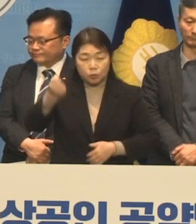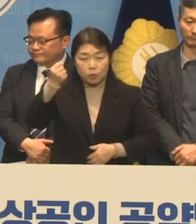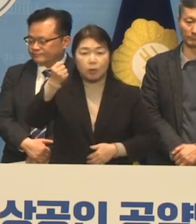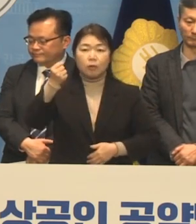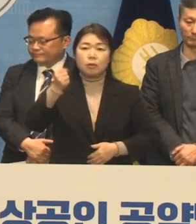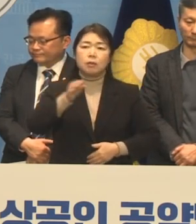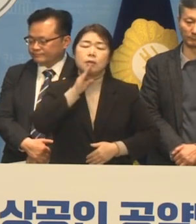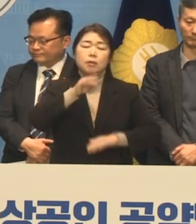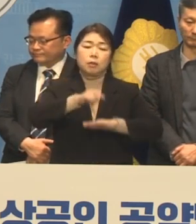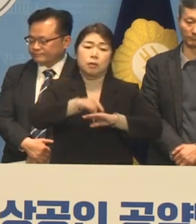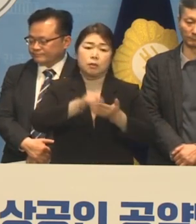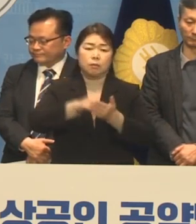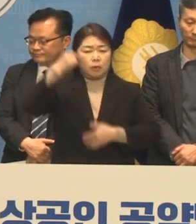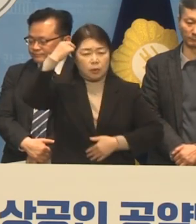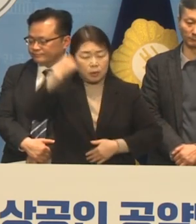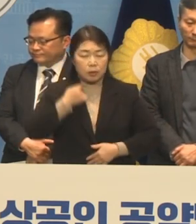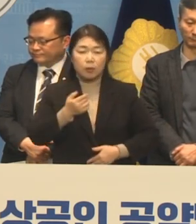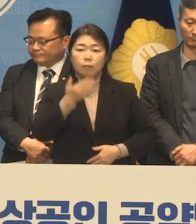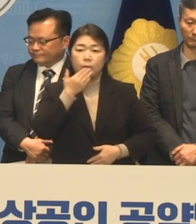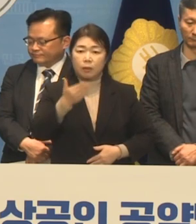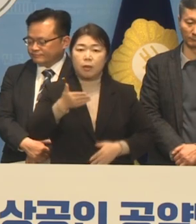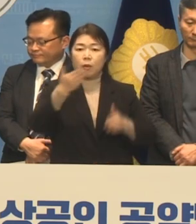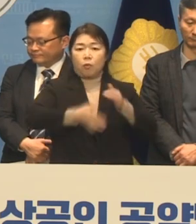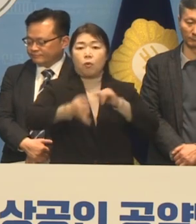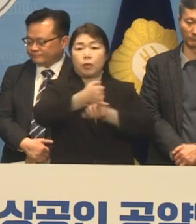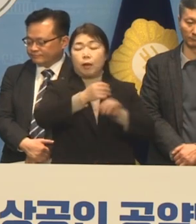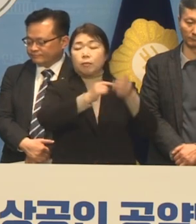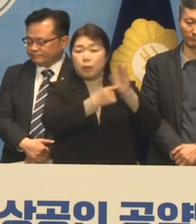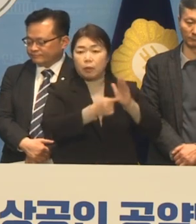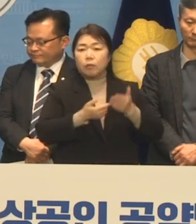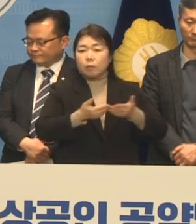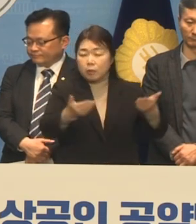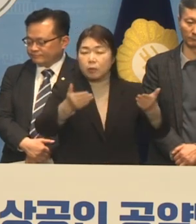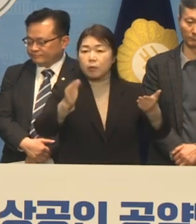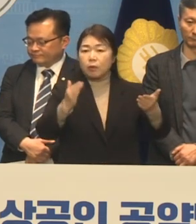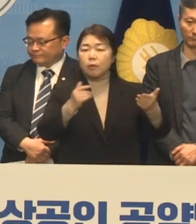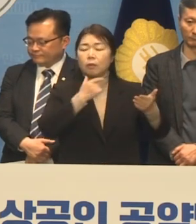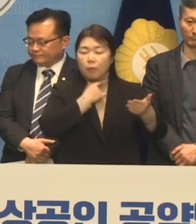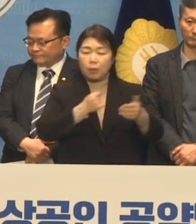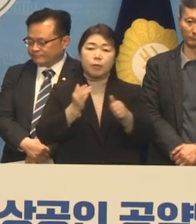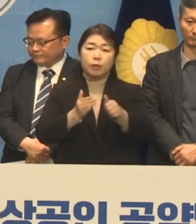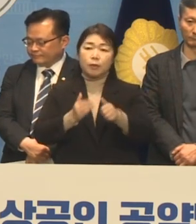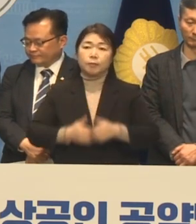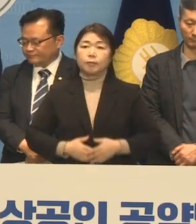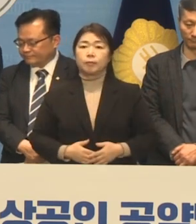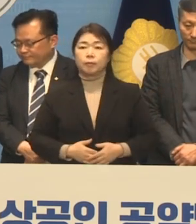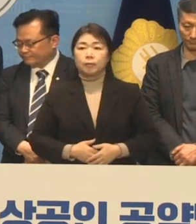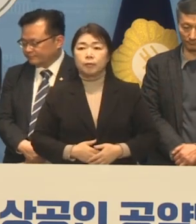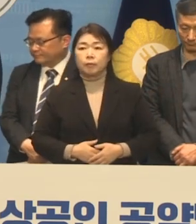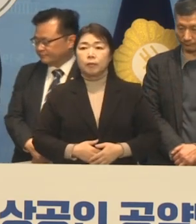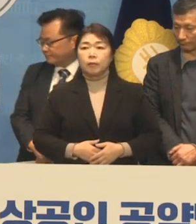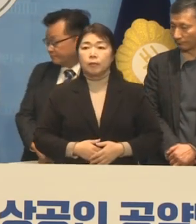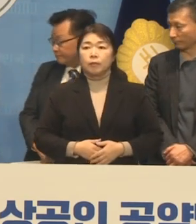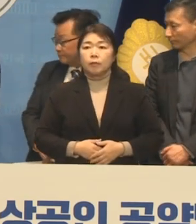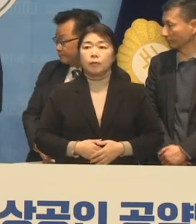그런 진심이 느껴지는 공약집으로 거듭나기를 바랄 뿐입니다. 감사합니다.